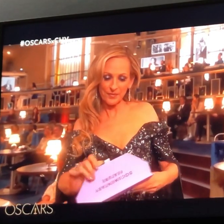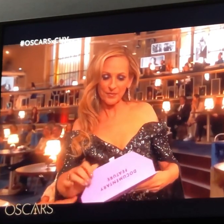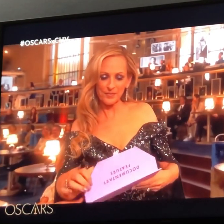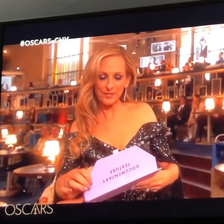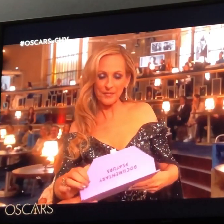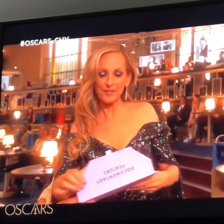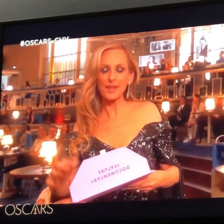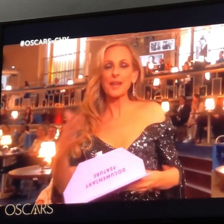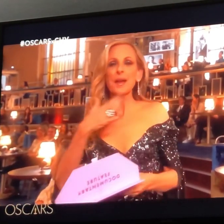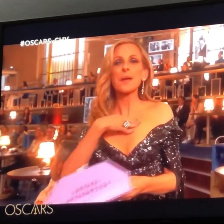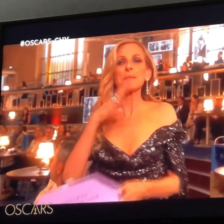Ay.